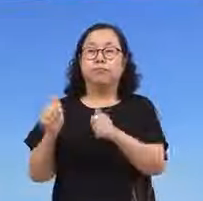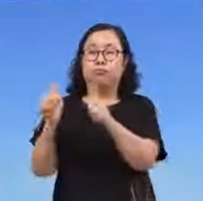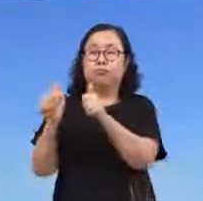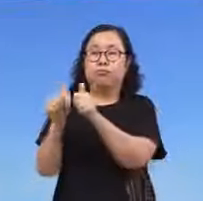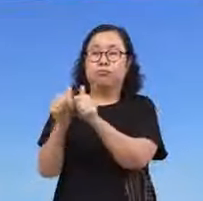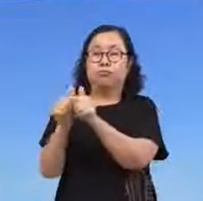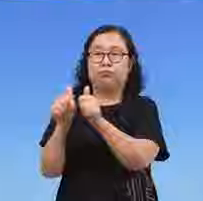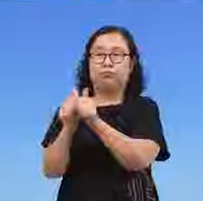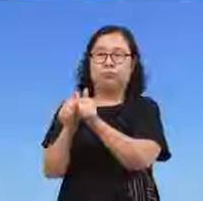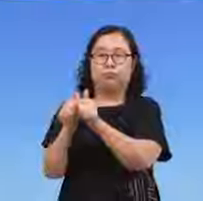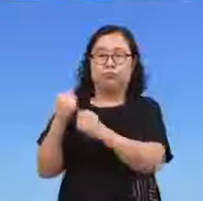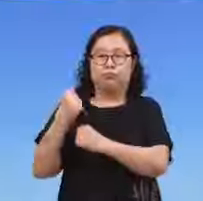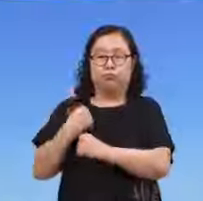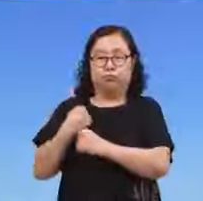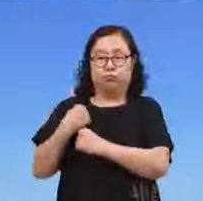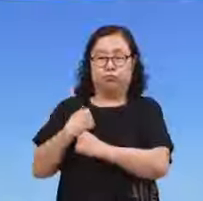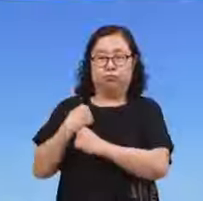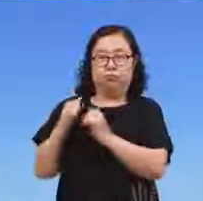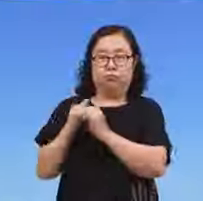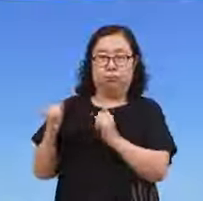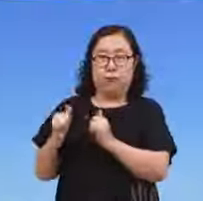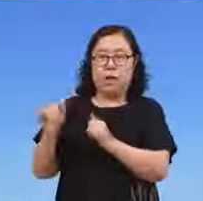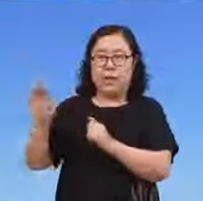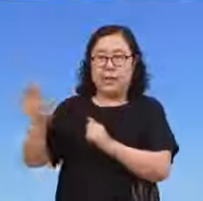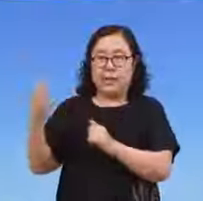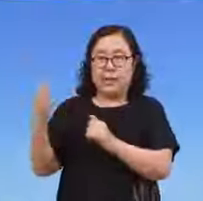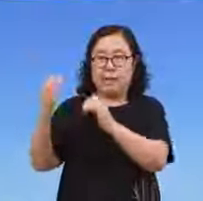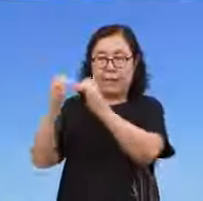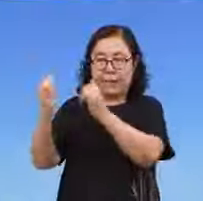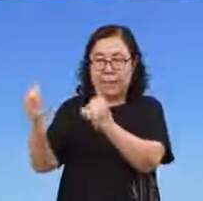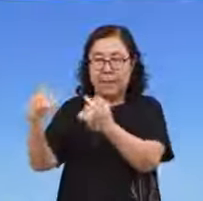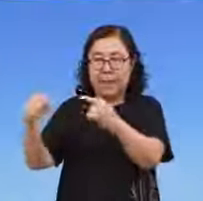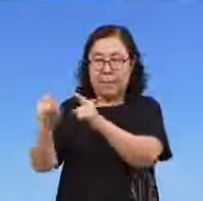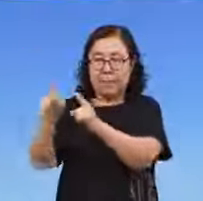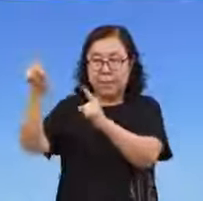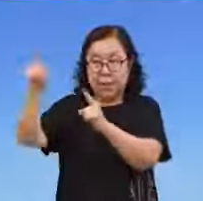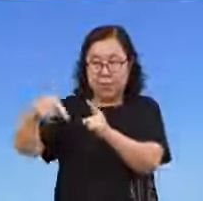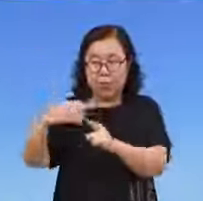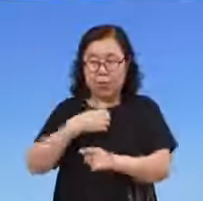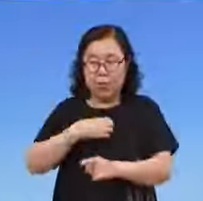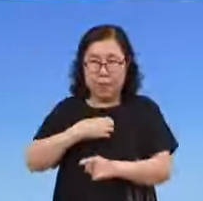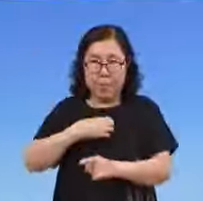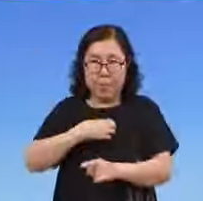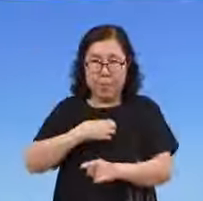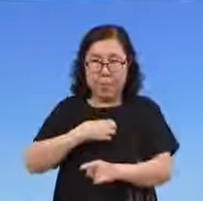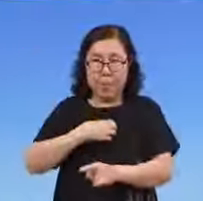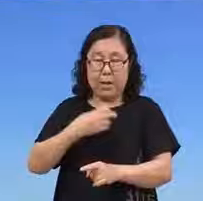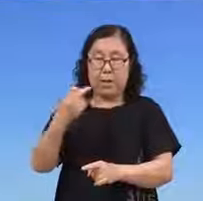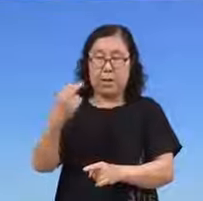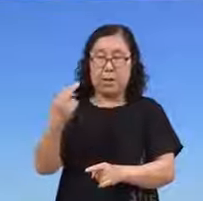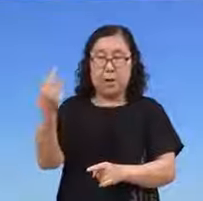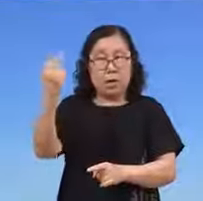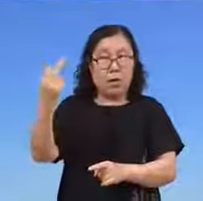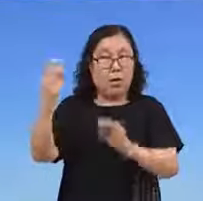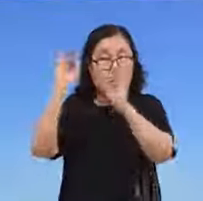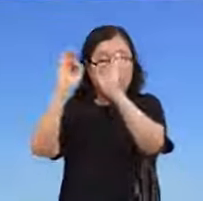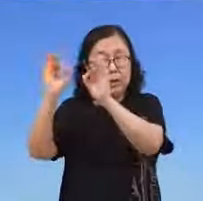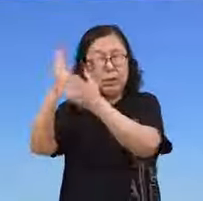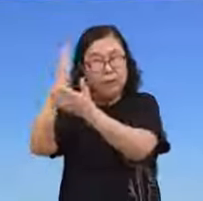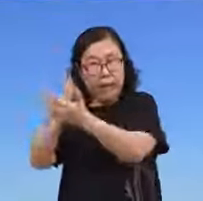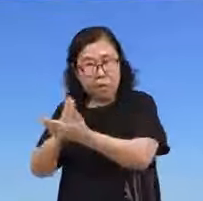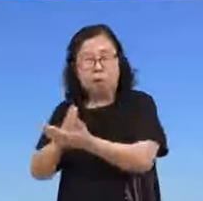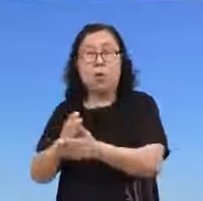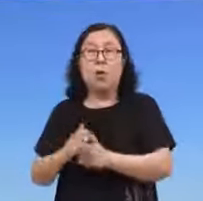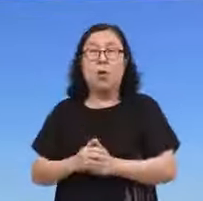장정 400명 이끌고 위협하는 형 에서를 볼 때 거기에만 몰두하지 말고 그 근심을 어떻게 하라고요?